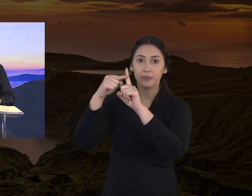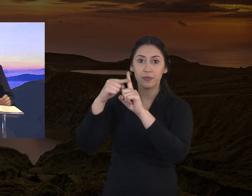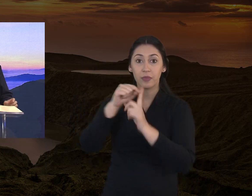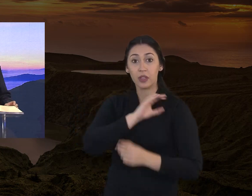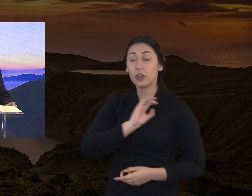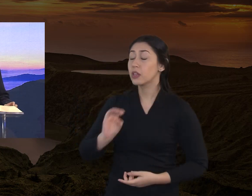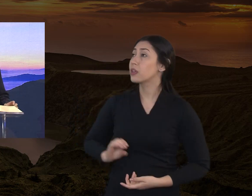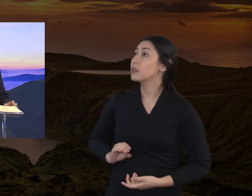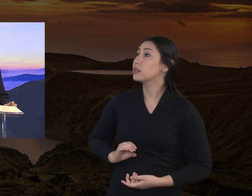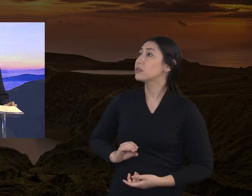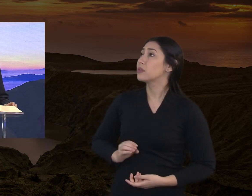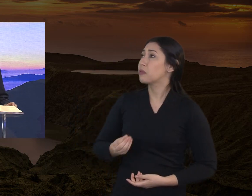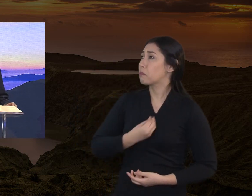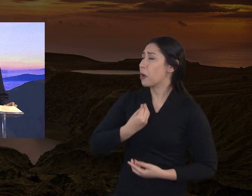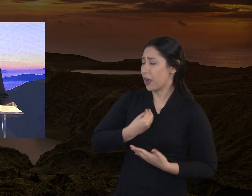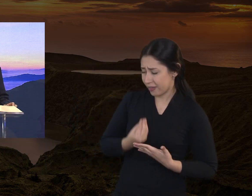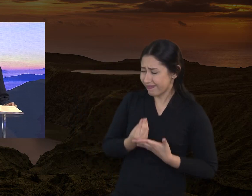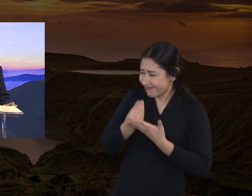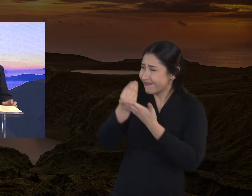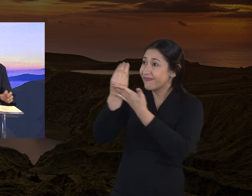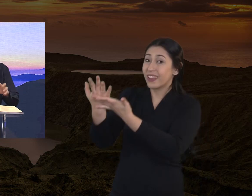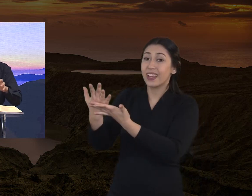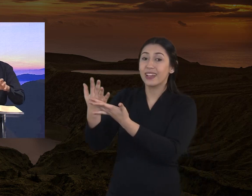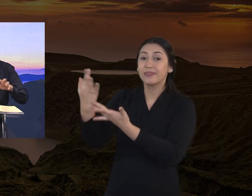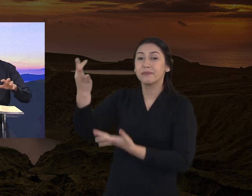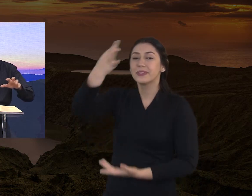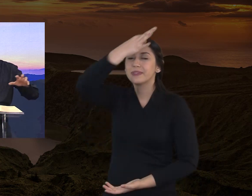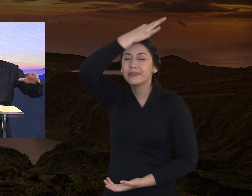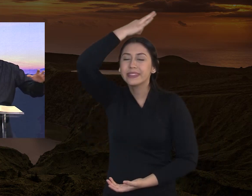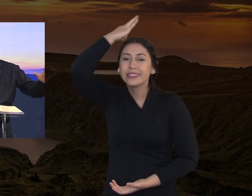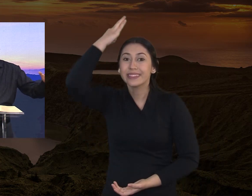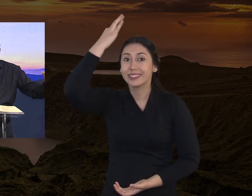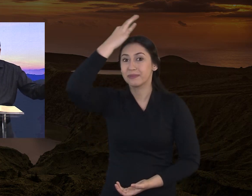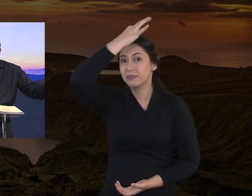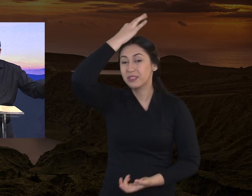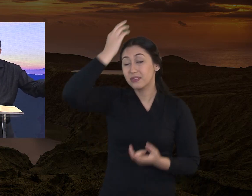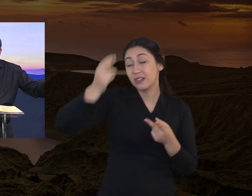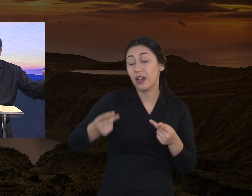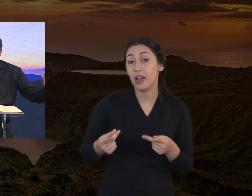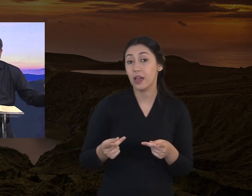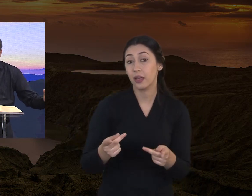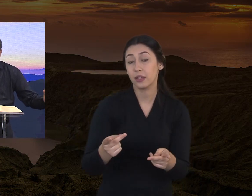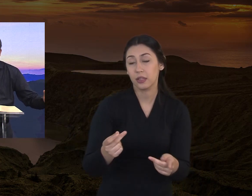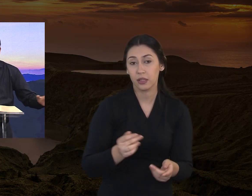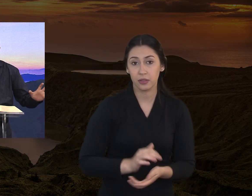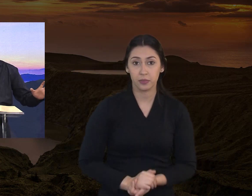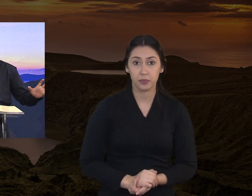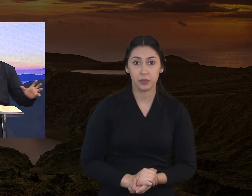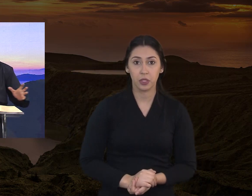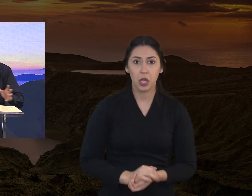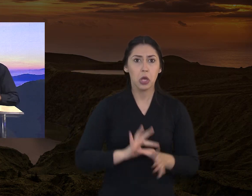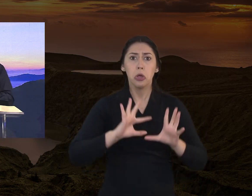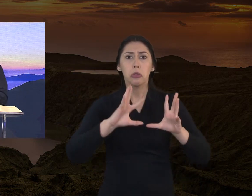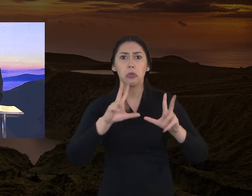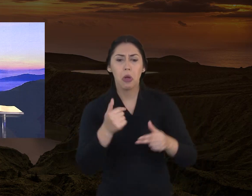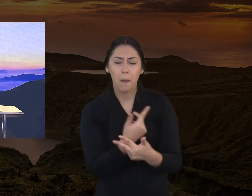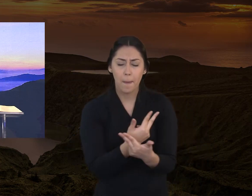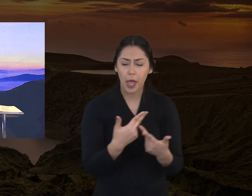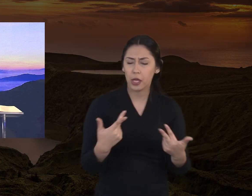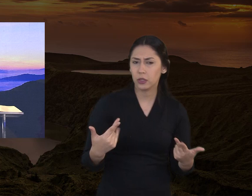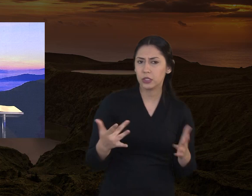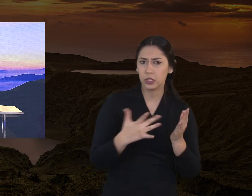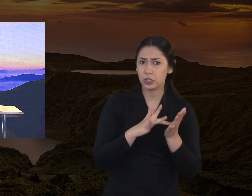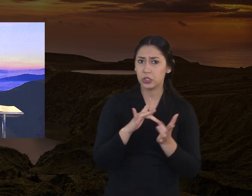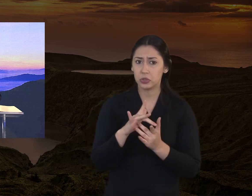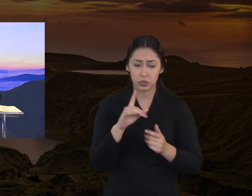Deus pelo Espírito eterno. E tudo que Cristo fez aqui no tempo foi